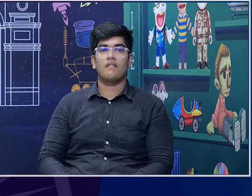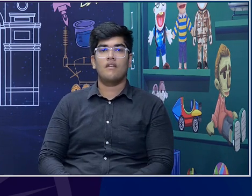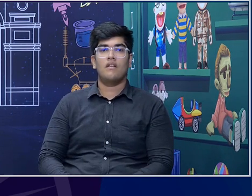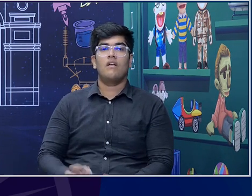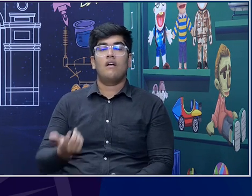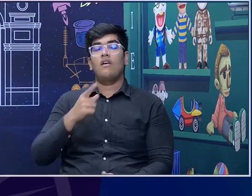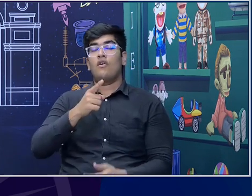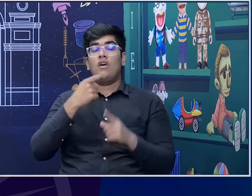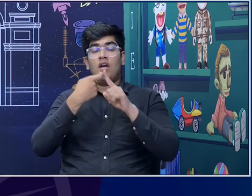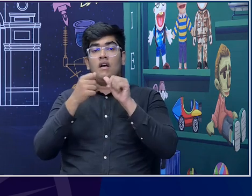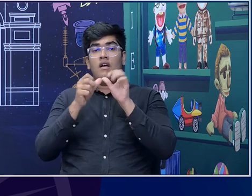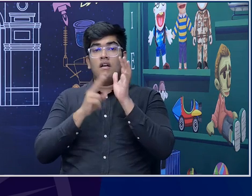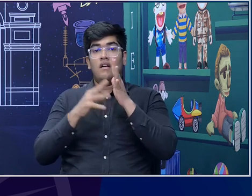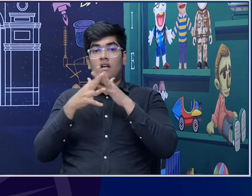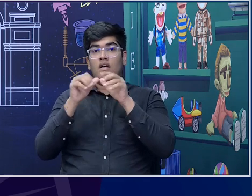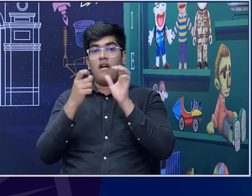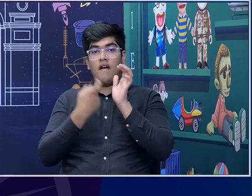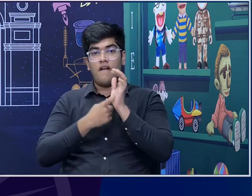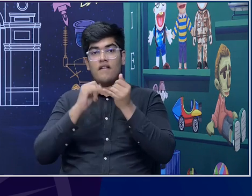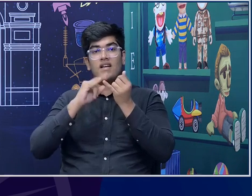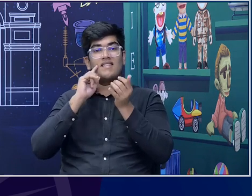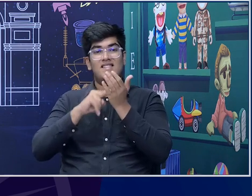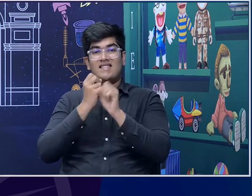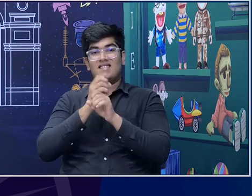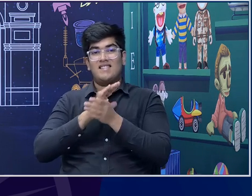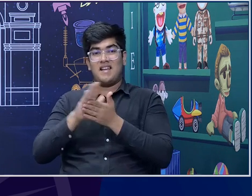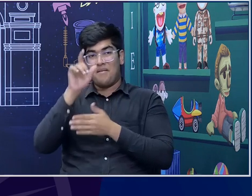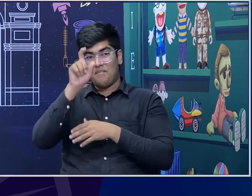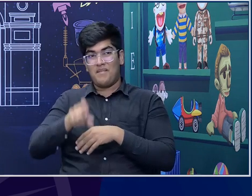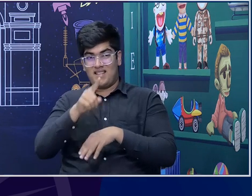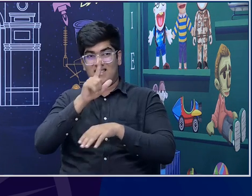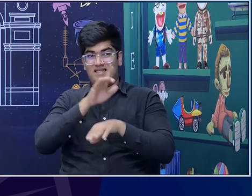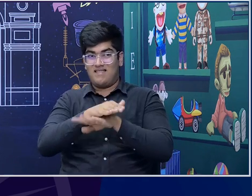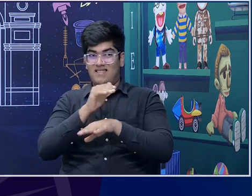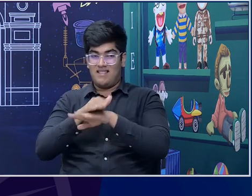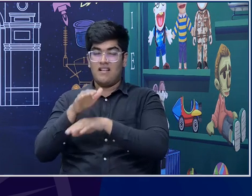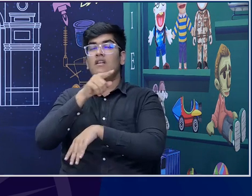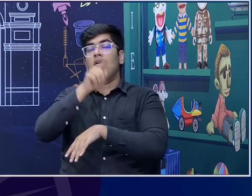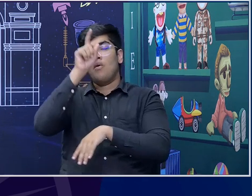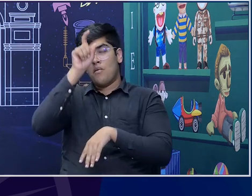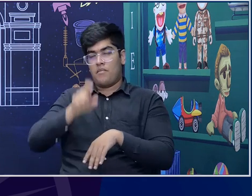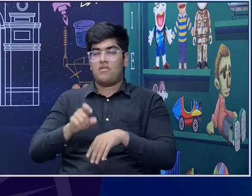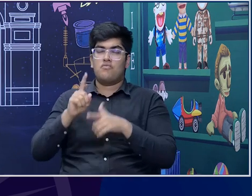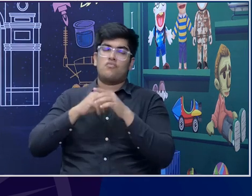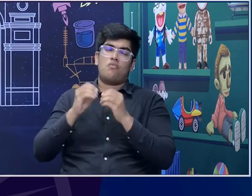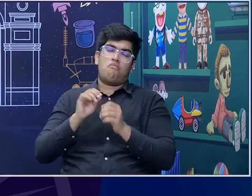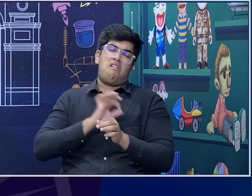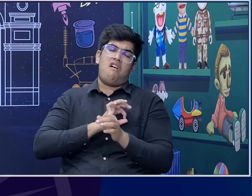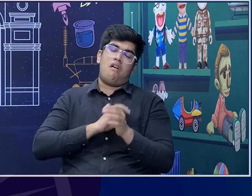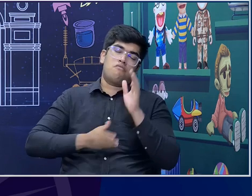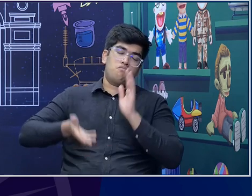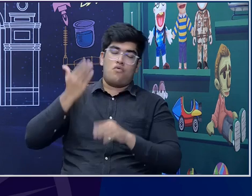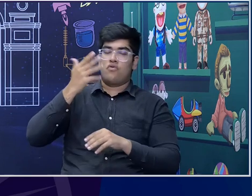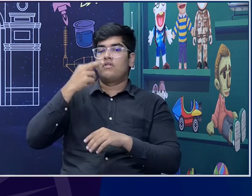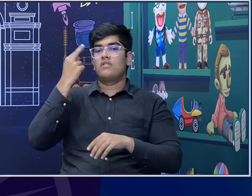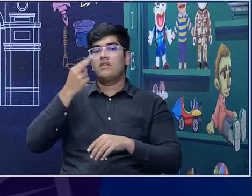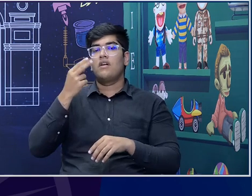ना कवर सिंग जी उनको अपनी नौकरी तो बहुत पसंद थी क्यों पसंद थी क्योंकि जब वो चिठी संदेश लेकर